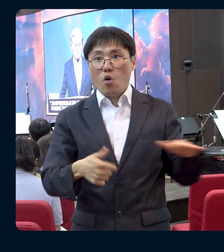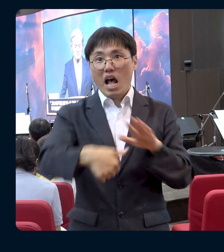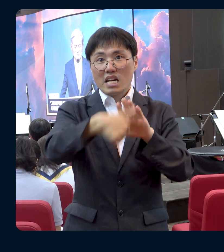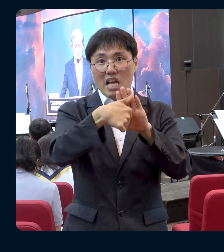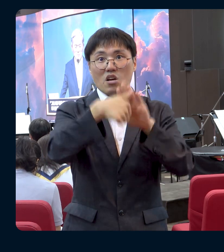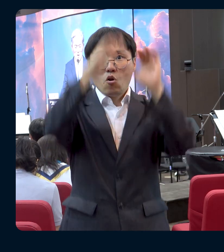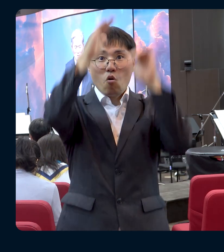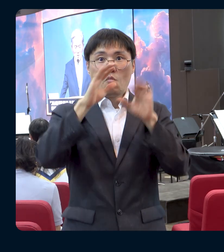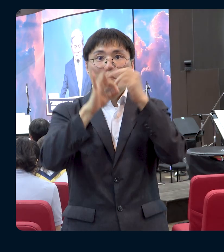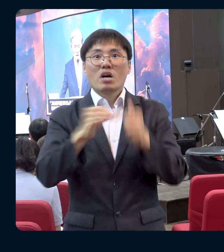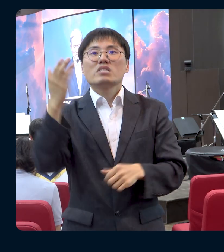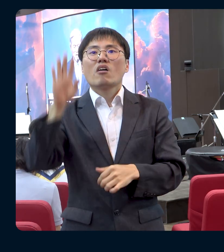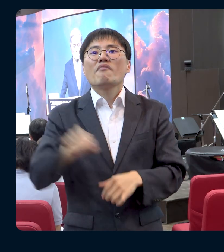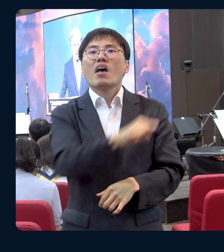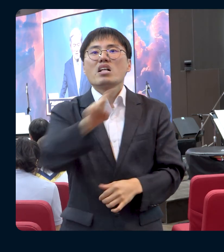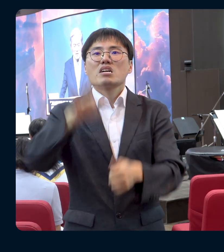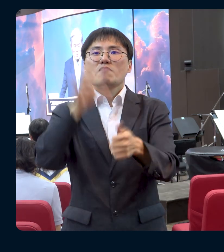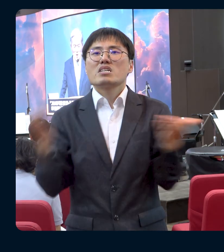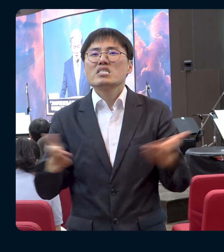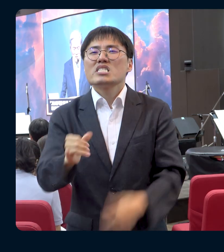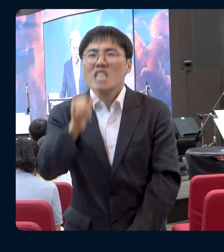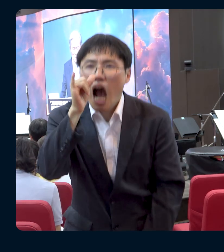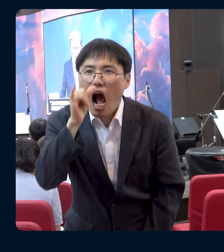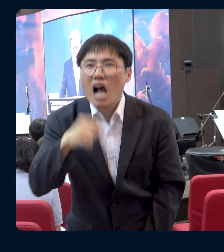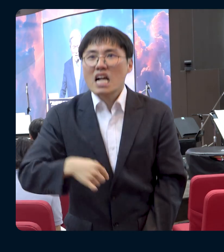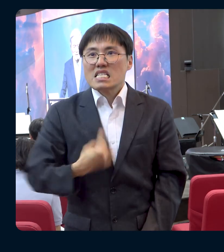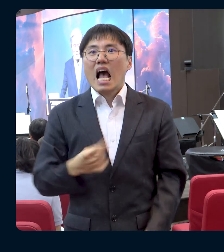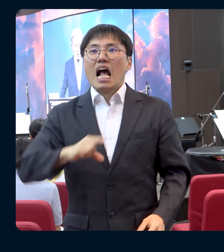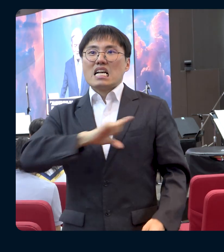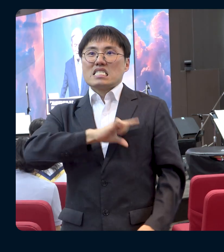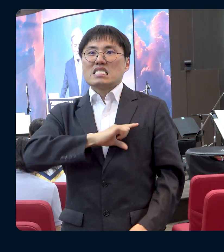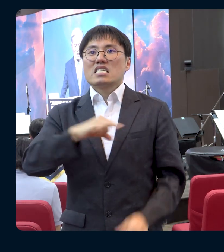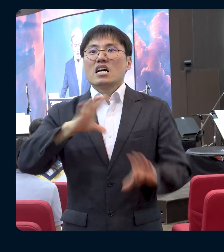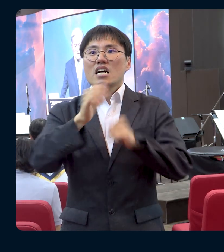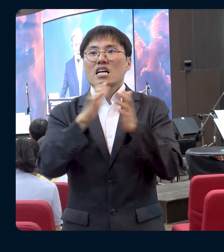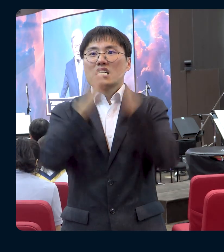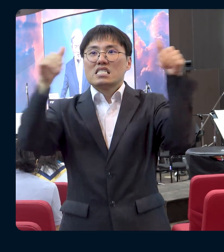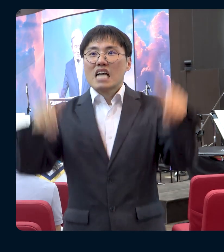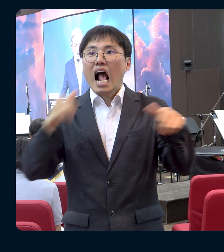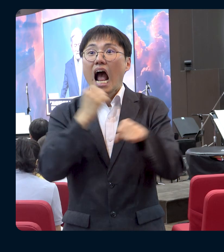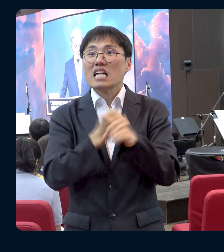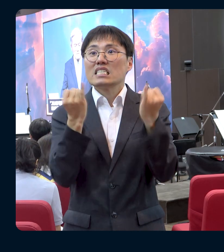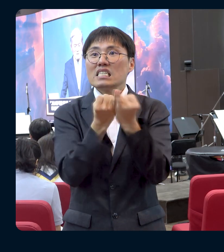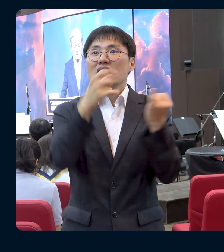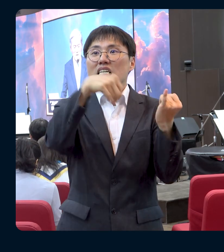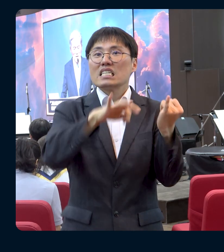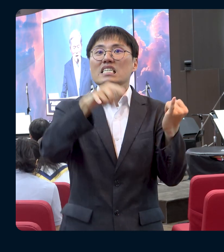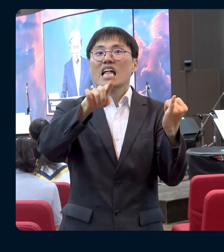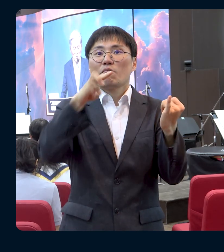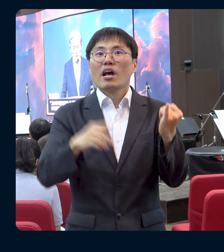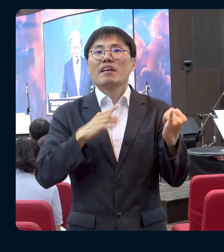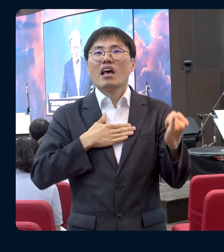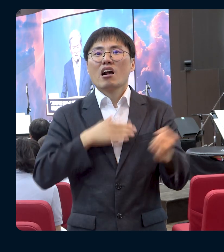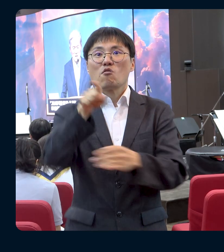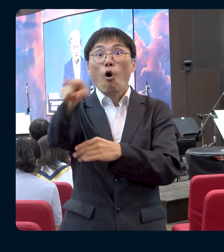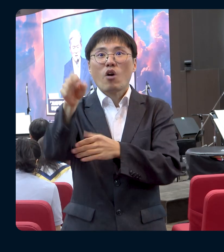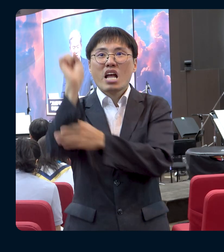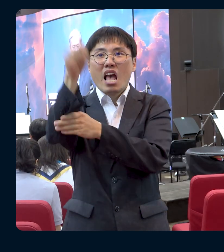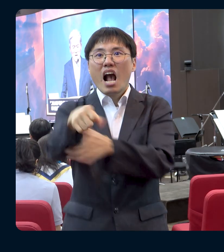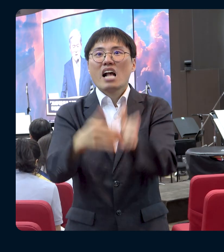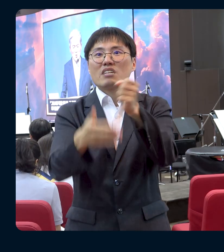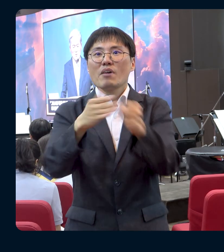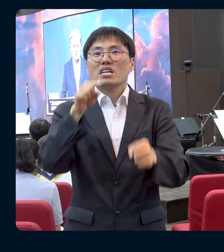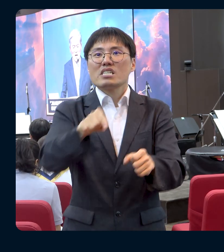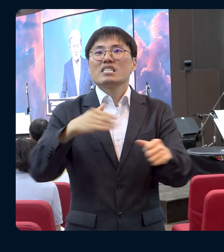20절 말씀, 그러나 내게 책망할 일이 있노라. 자칭 선지자라 하는 여자 이세벨을 내가